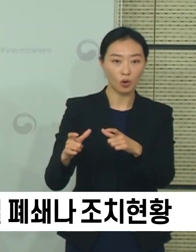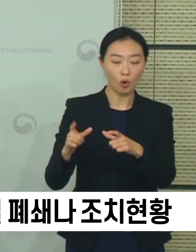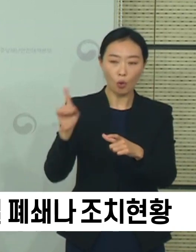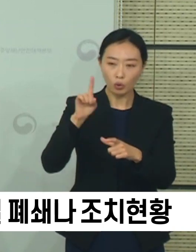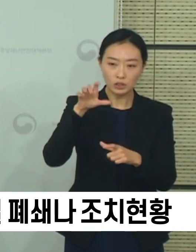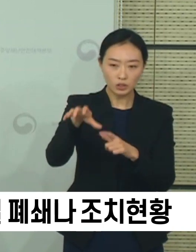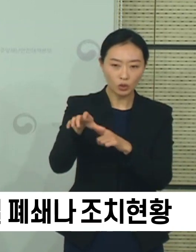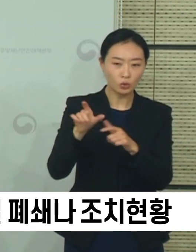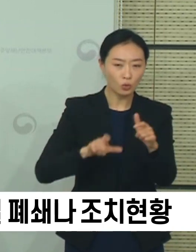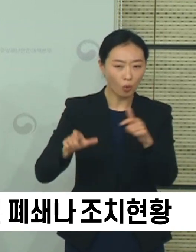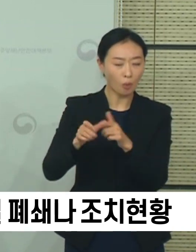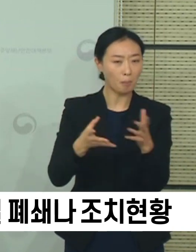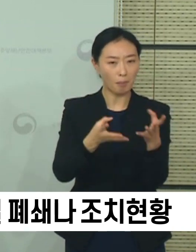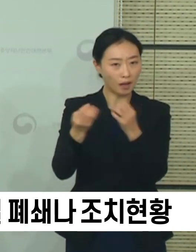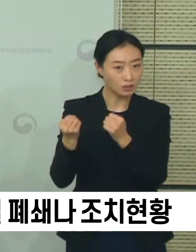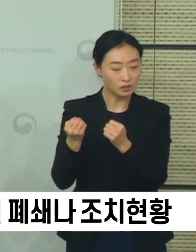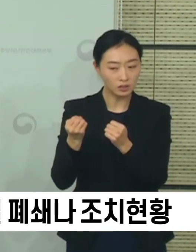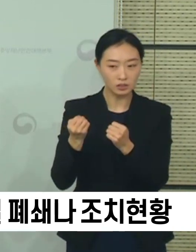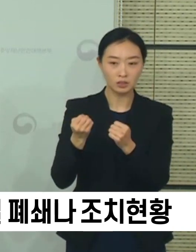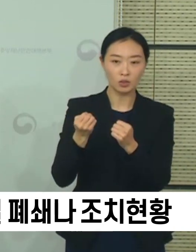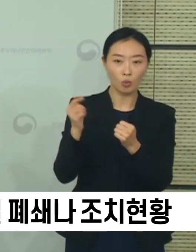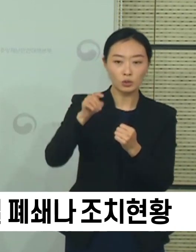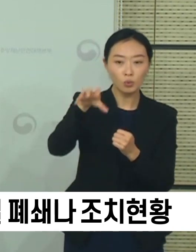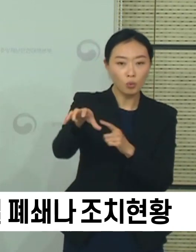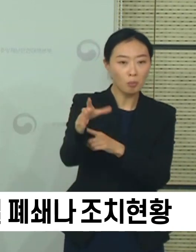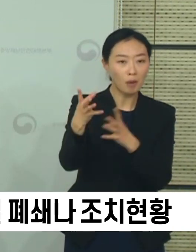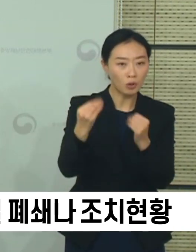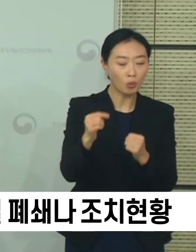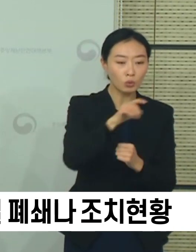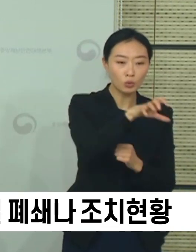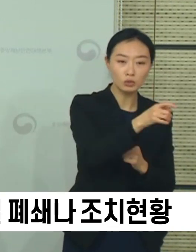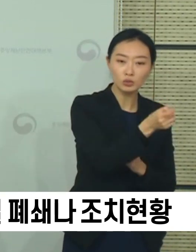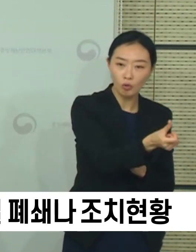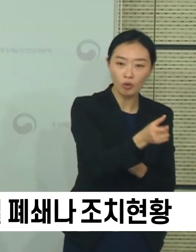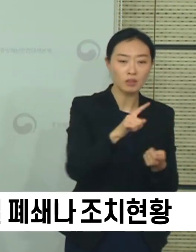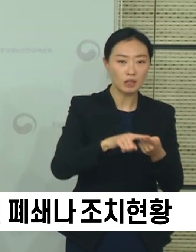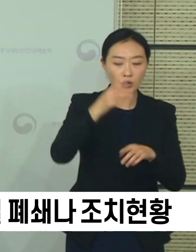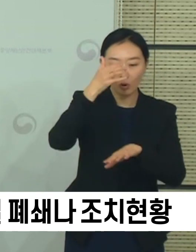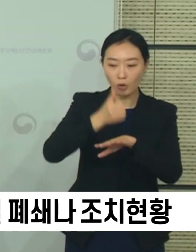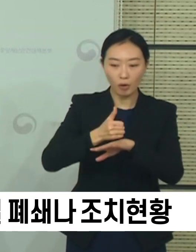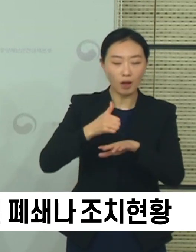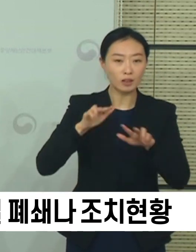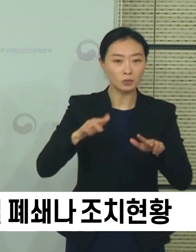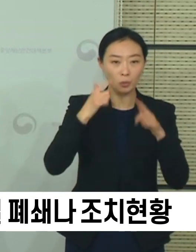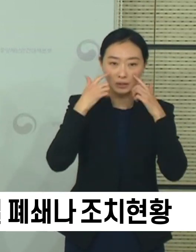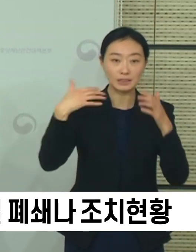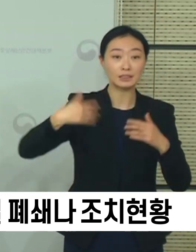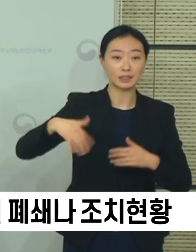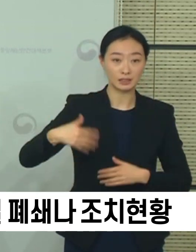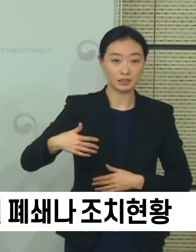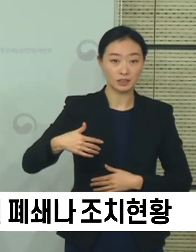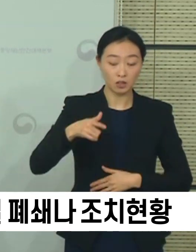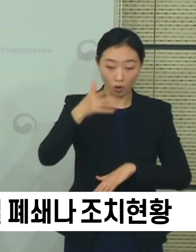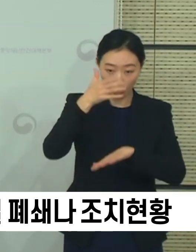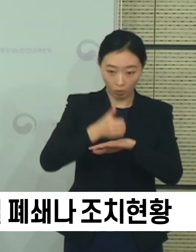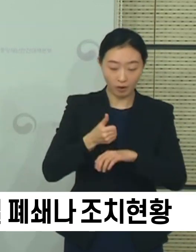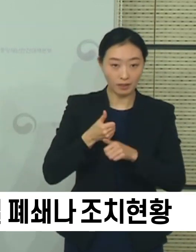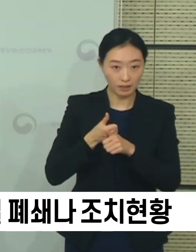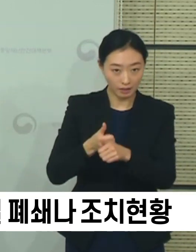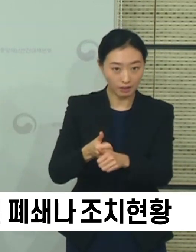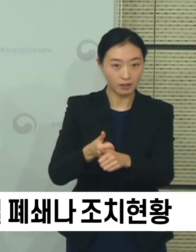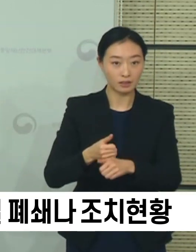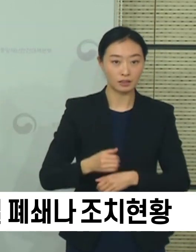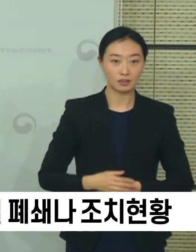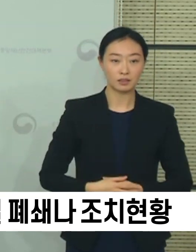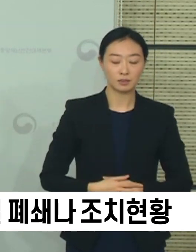더 많은지에 대해서는 저희들도 아직은 좀 그 결과를 봐야 되겠습니다만 그 결과에 따라서